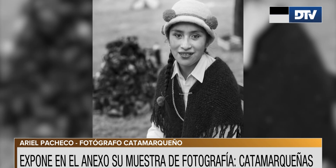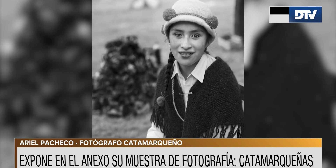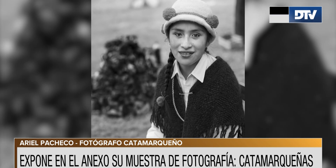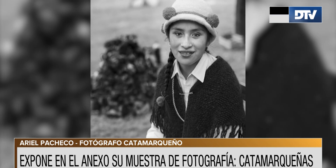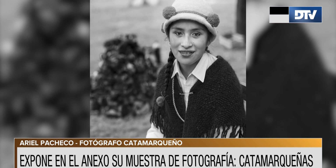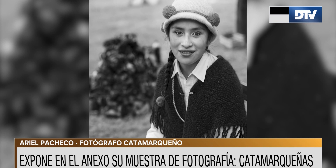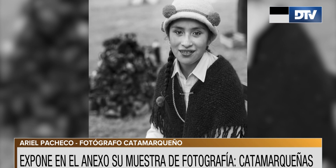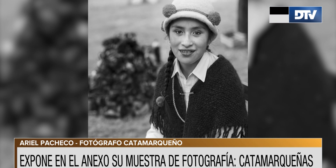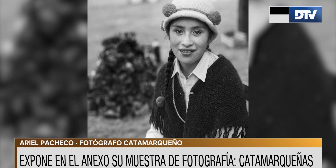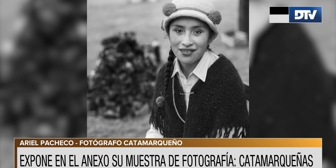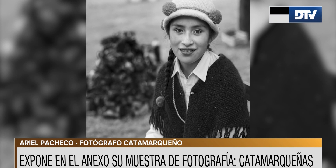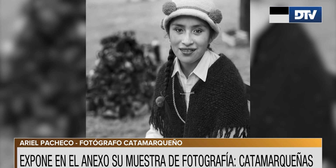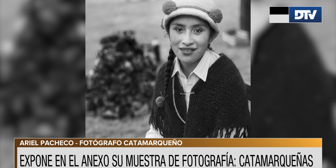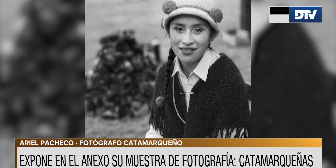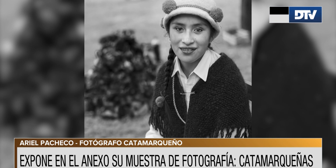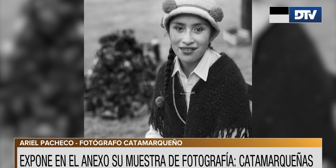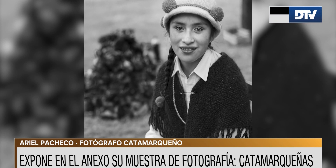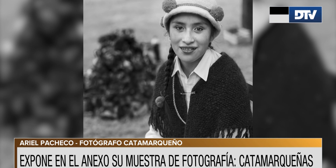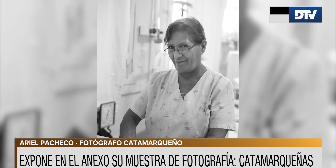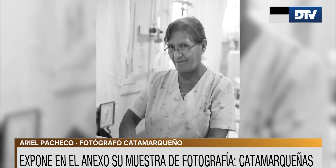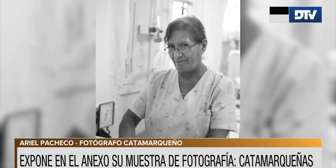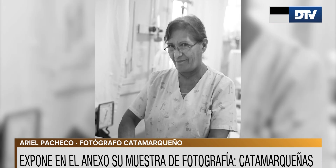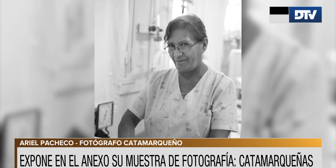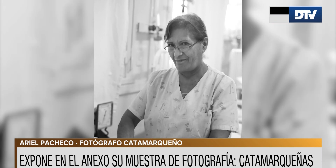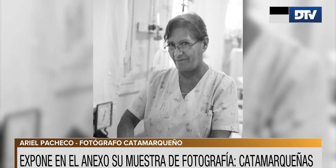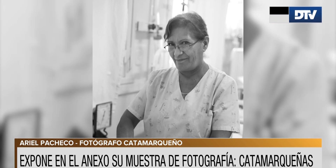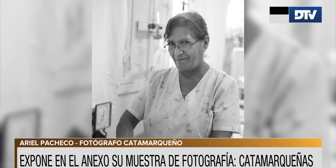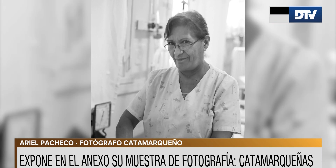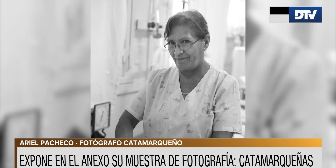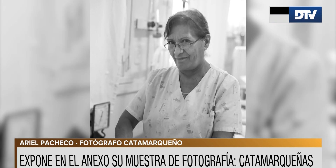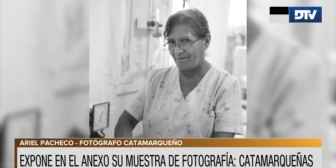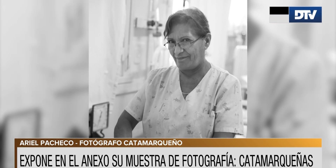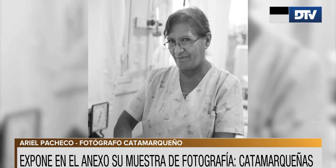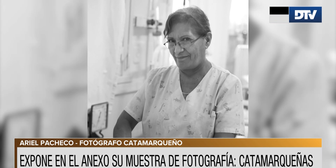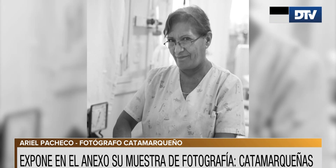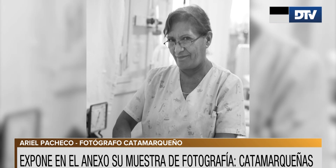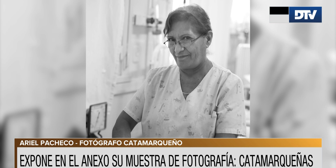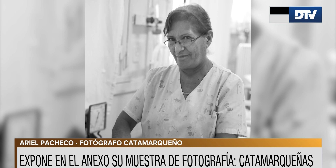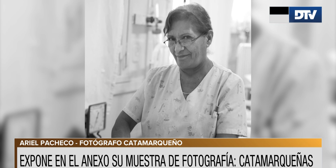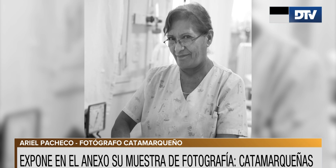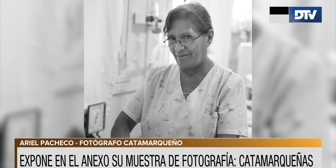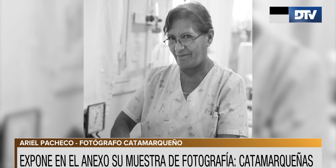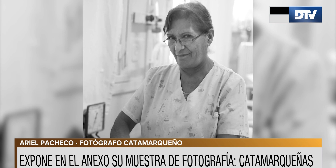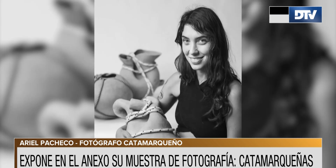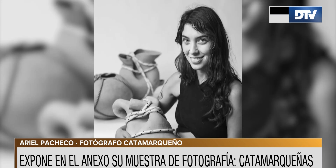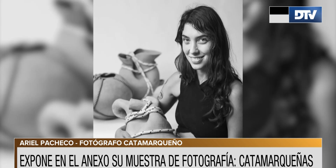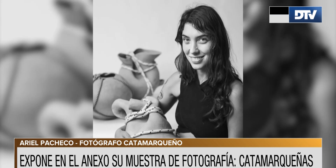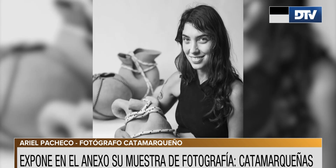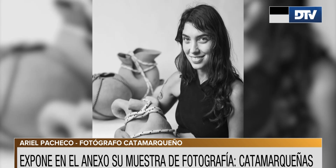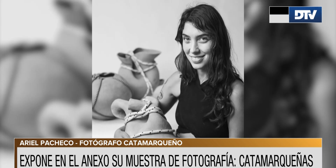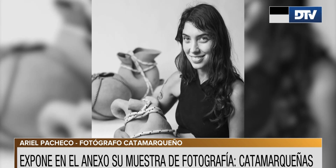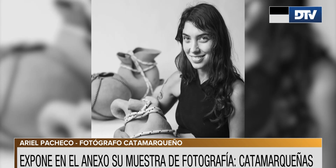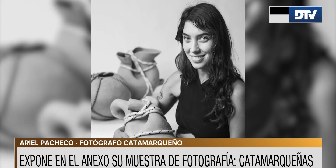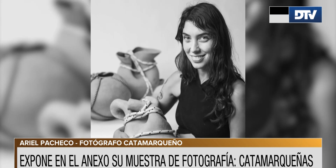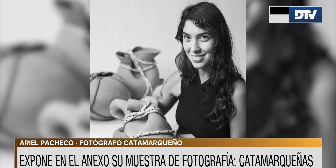agradecido a la diputada que me permitió mostrar las fotos allá para justo en